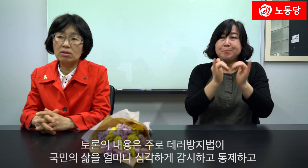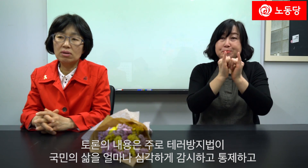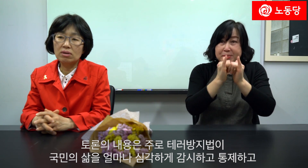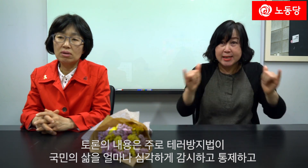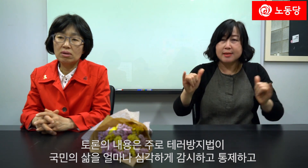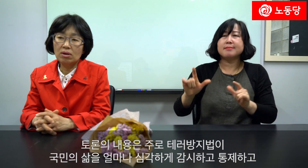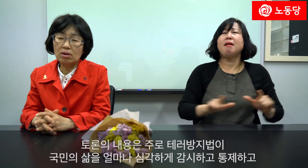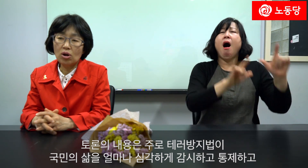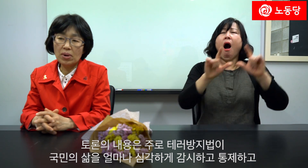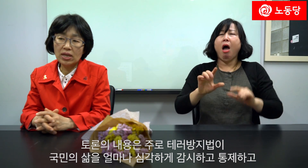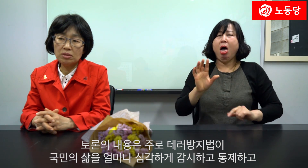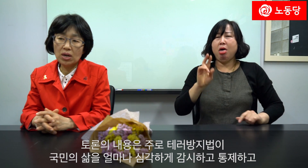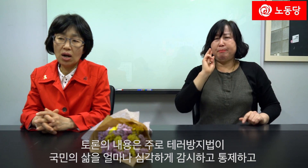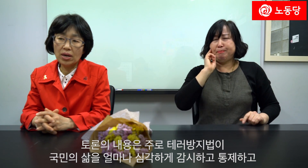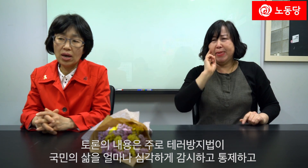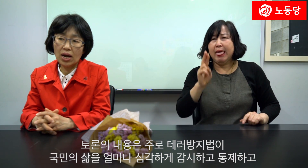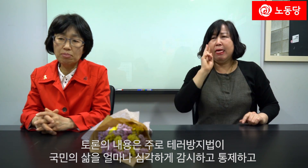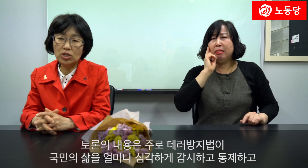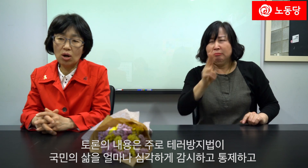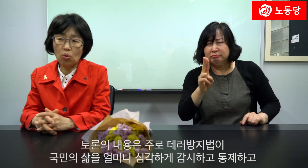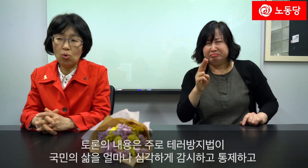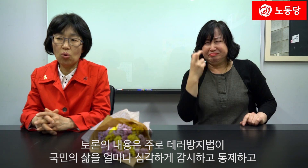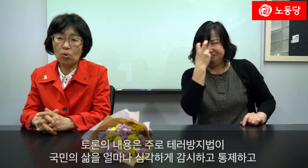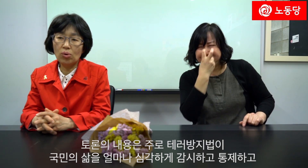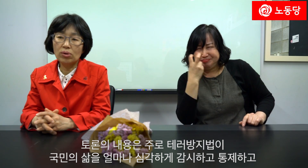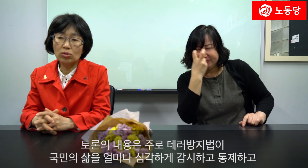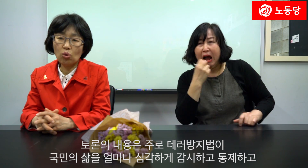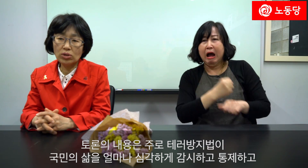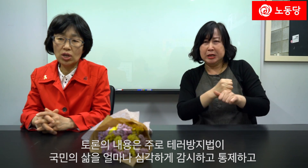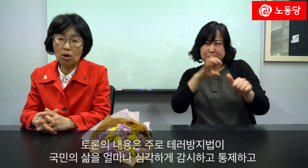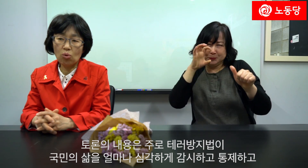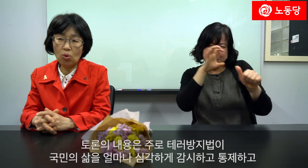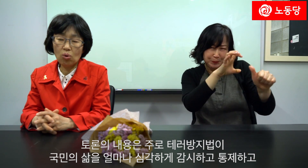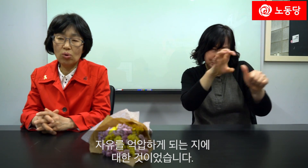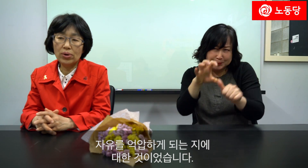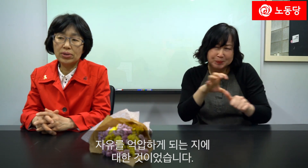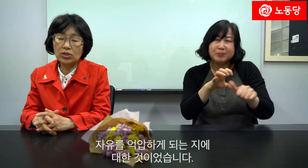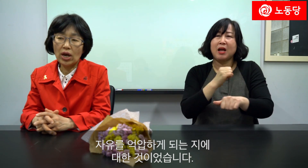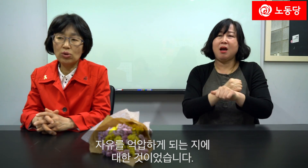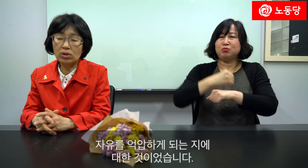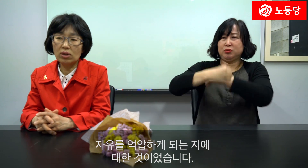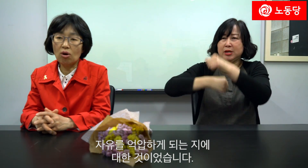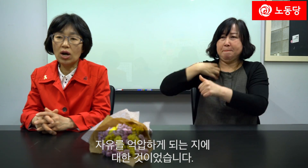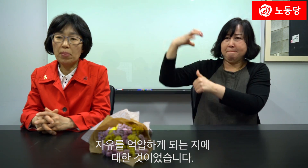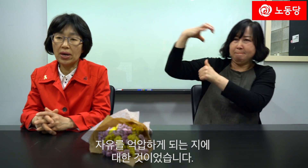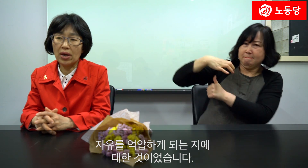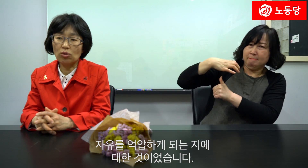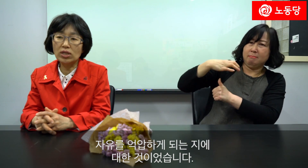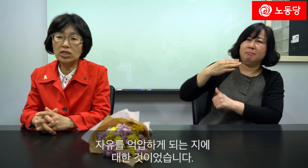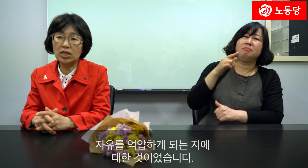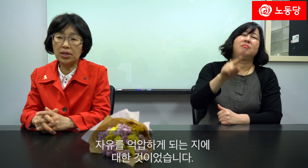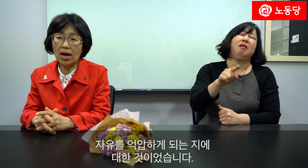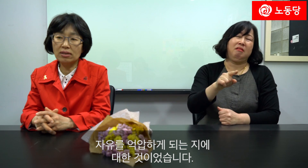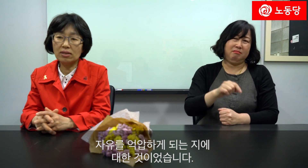삶을 얼마나 심각하게 감시하고 통제하고 자유를